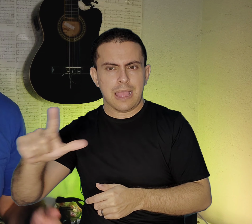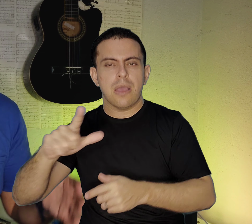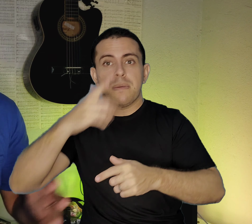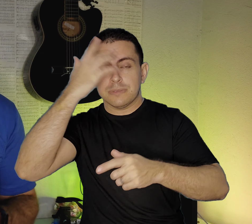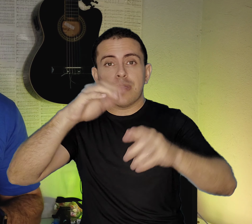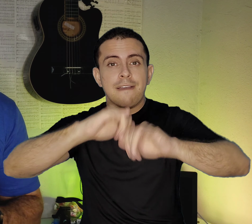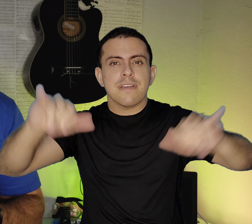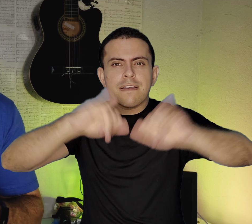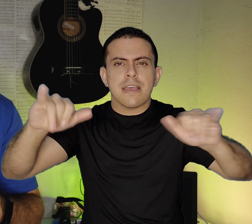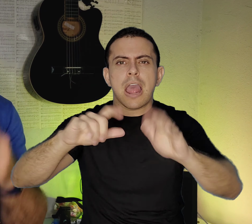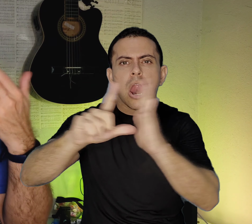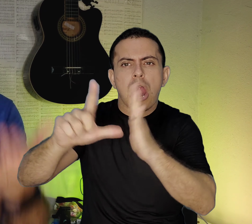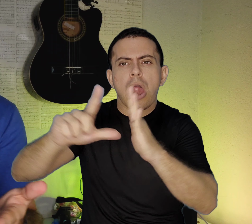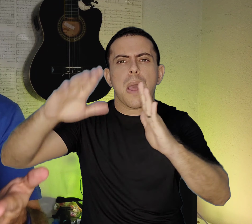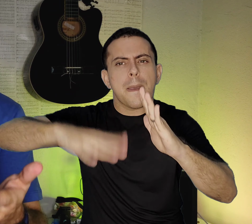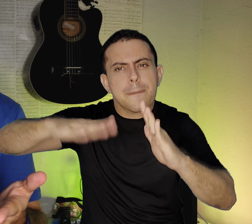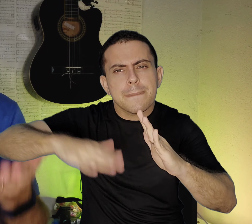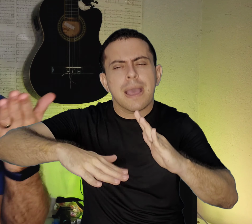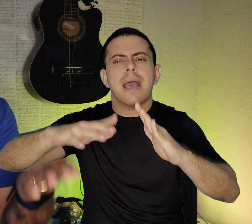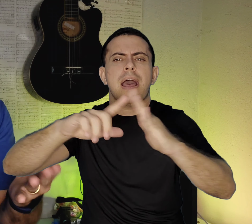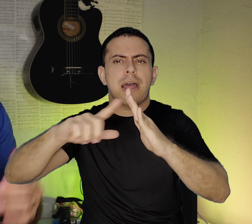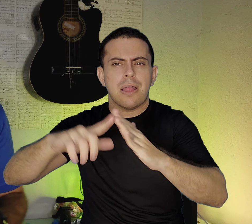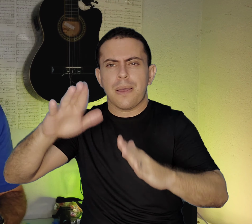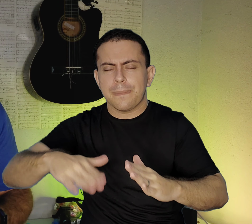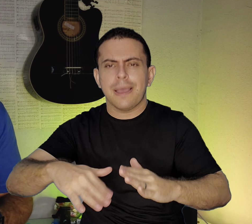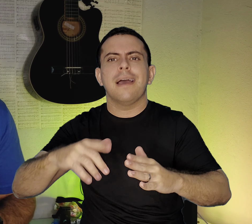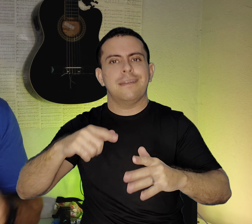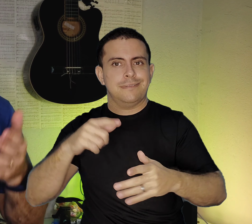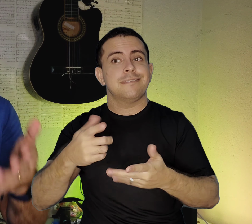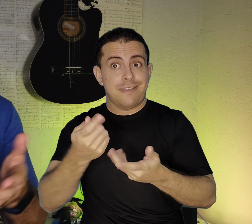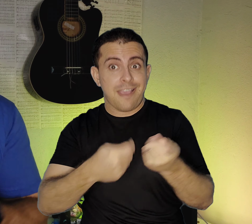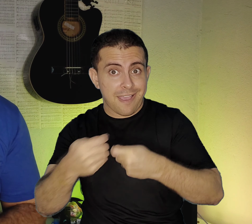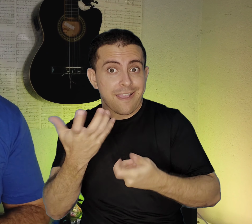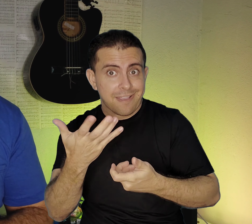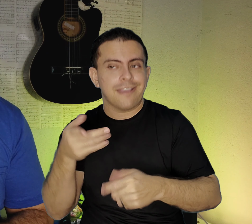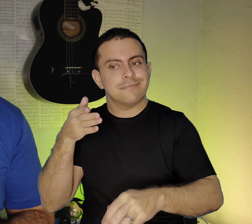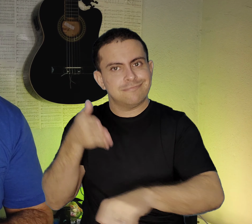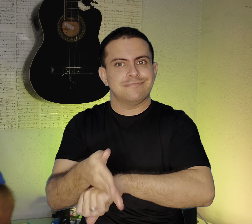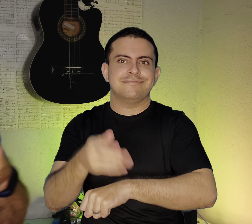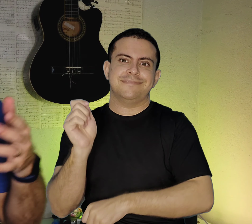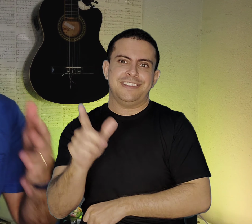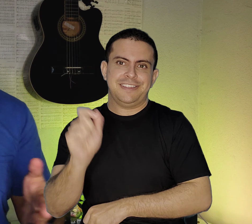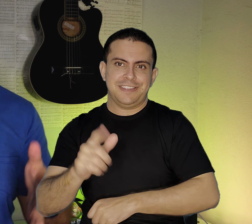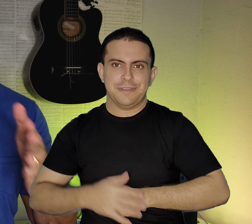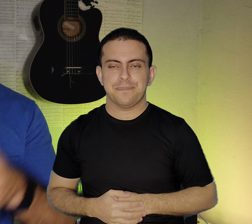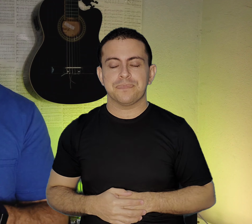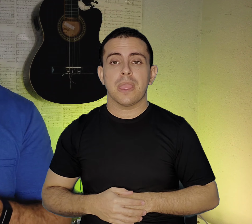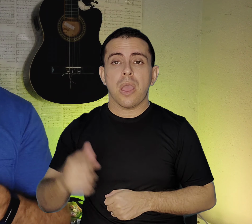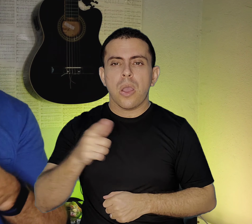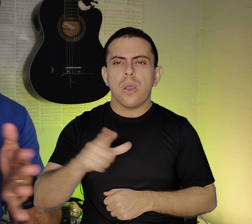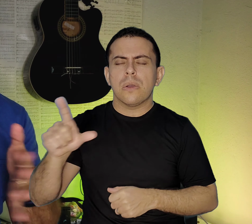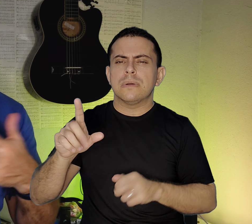cupons de desconto Então se você quer economizar Também uma boa dica está no Telegram Uma coisa de